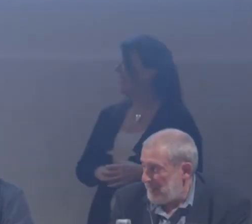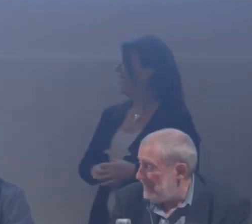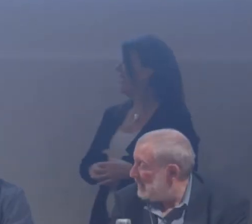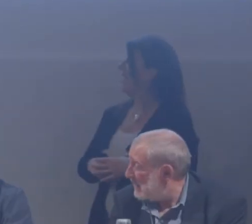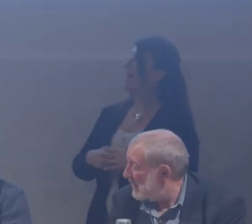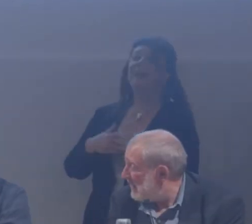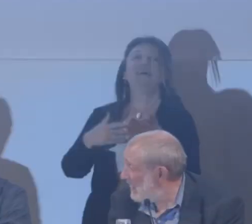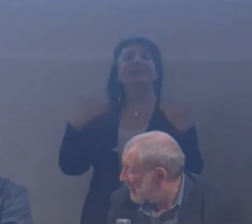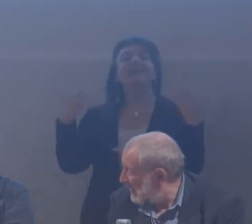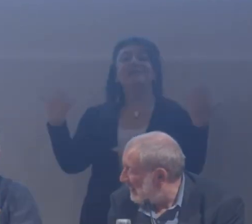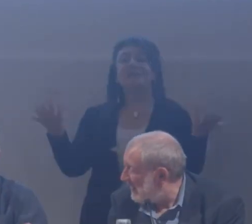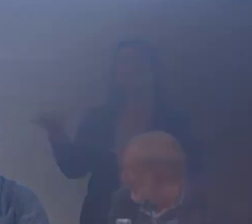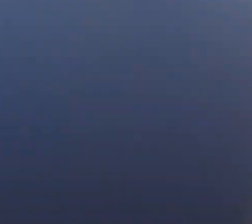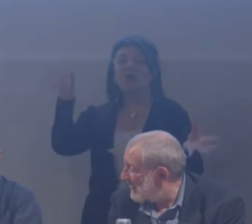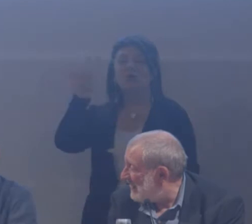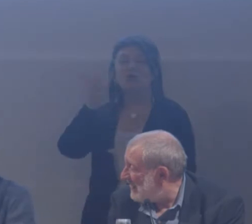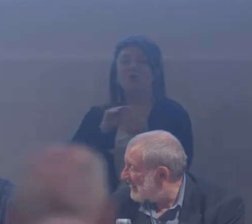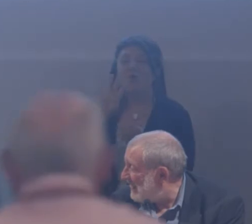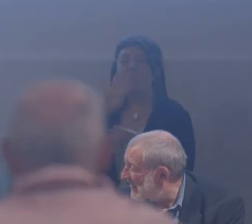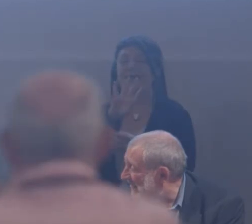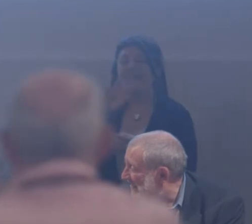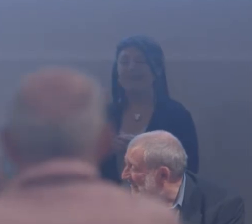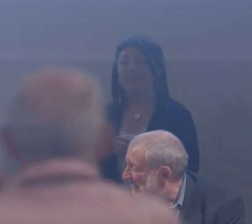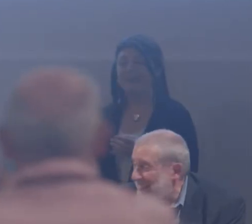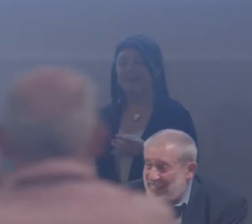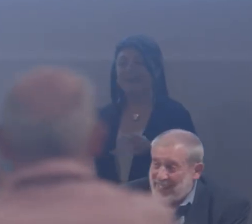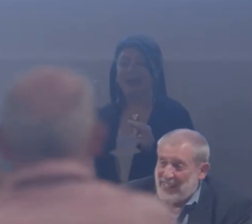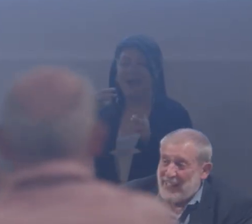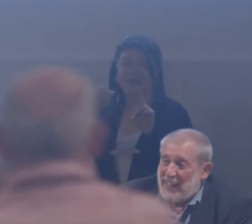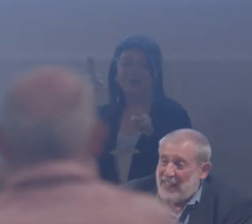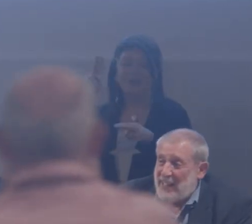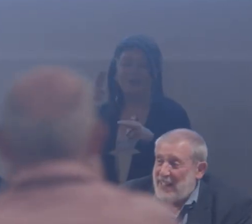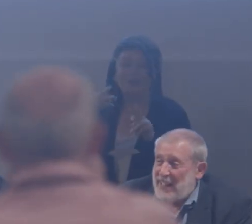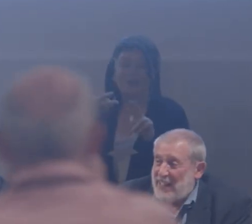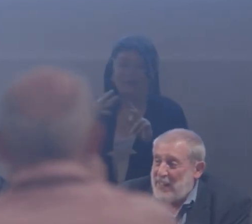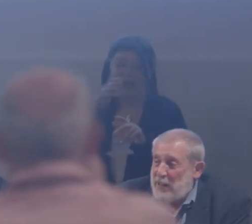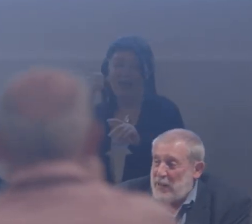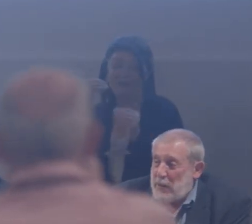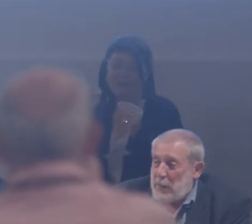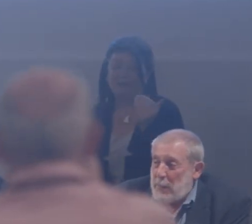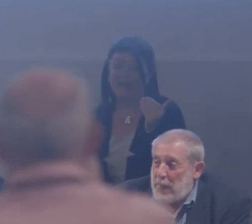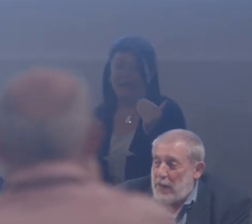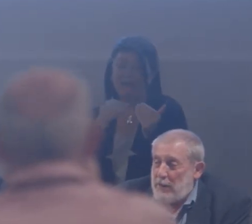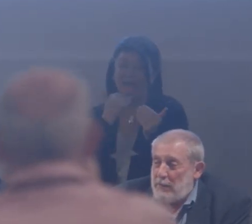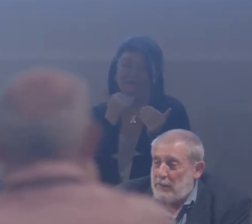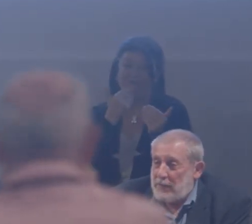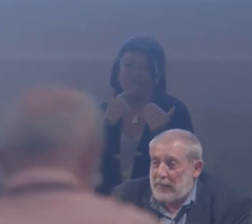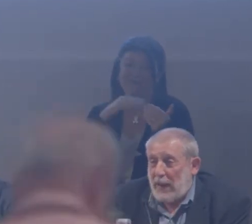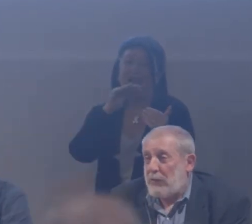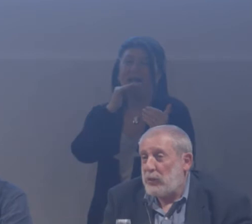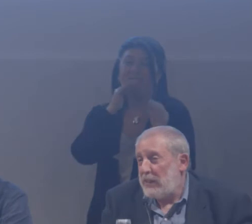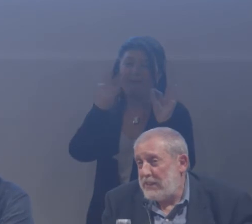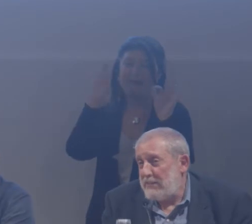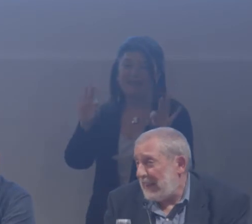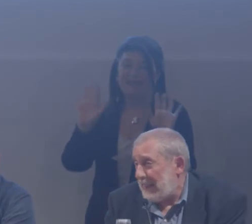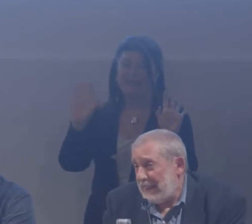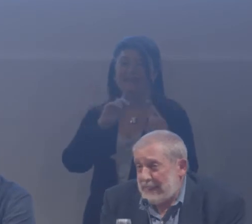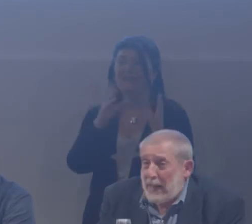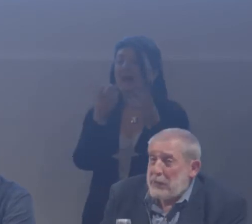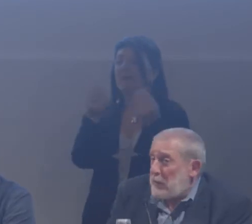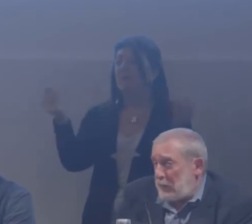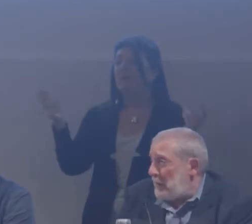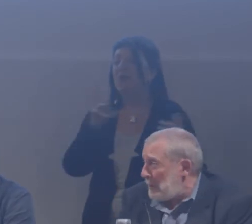Allora, gli anni sono 43, ma hanno più, hanno meno, non è che ha importanza, insomma, abbastanza. Ha paura di